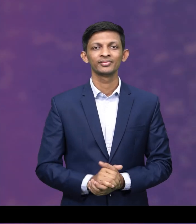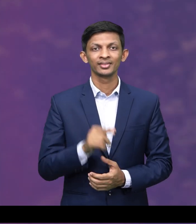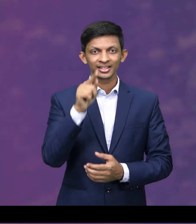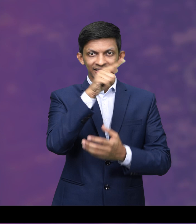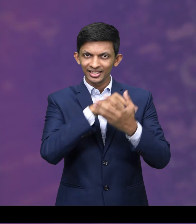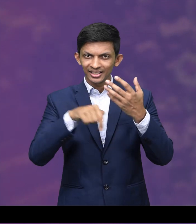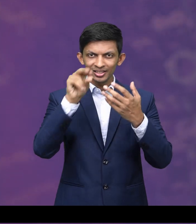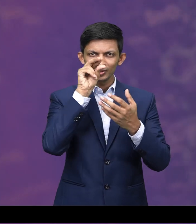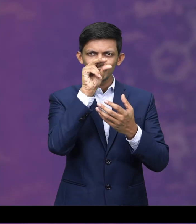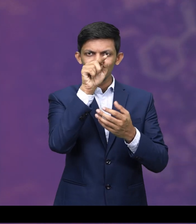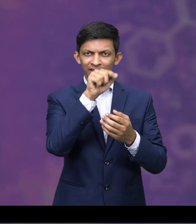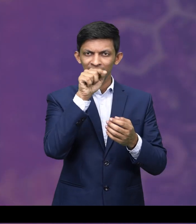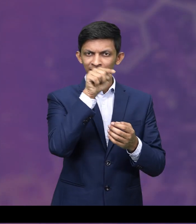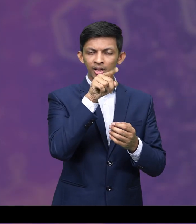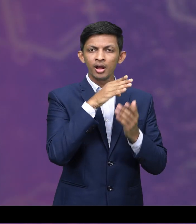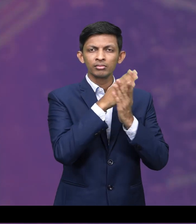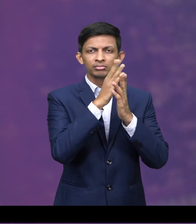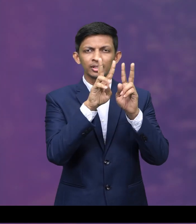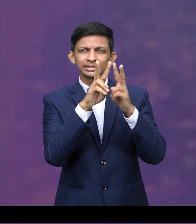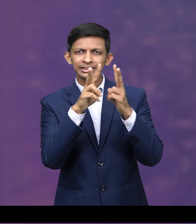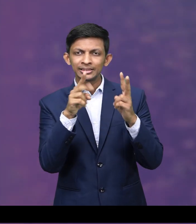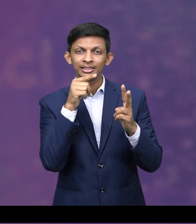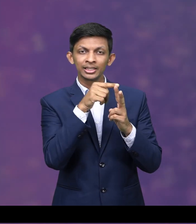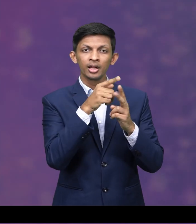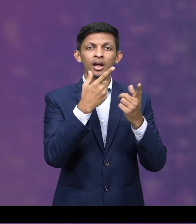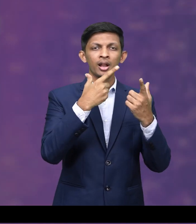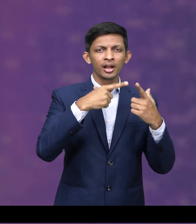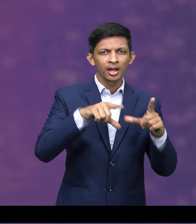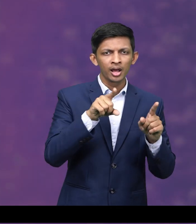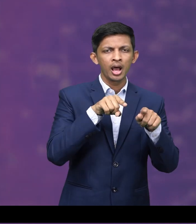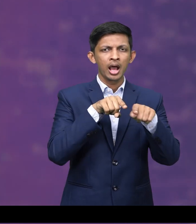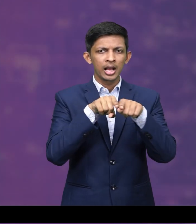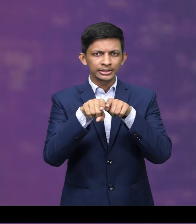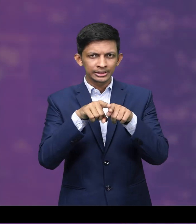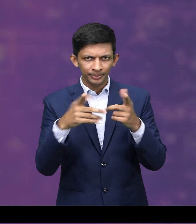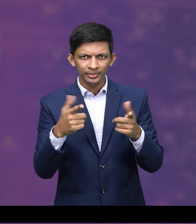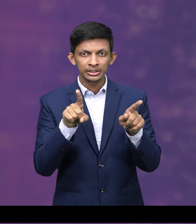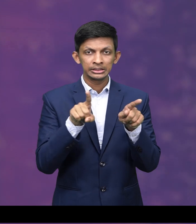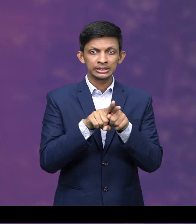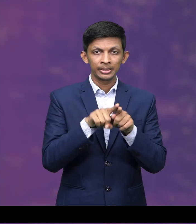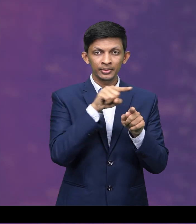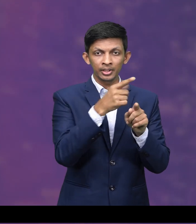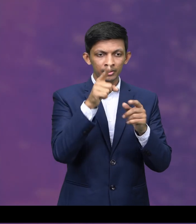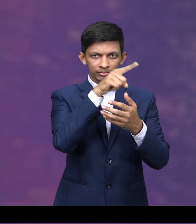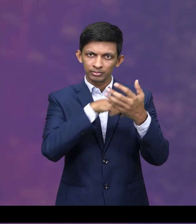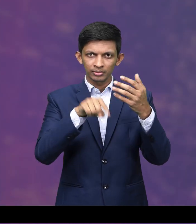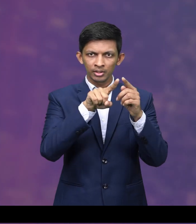ఒక మూలకం యొక్క పరమాణు వ్యాసార్థం పరమాణువు యొక్క కేంద్రం నుండి దాని బయటి